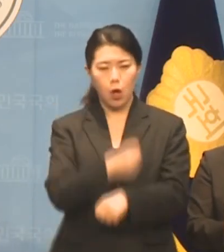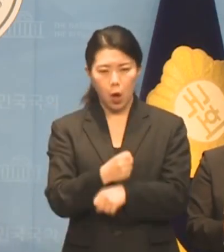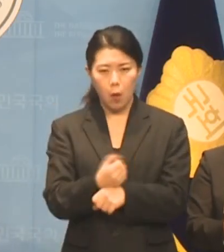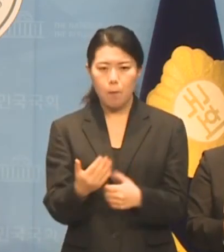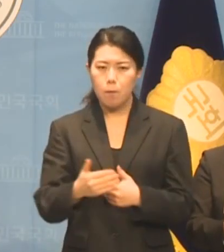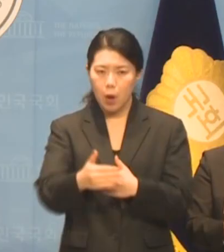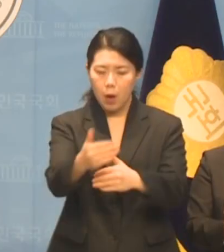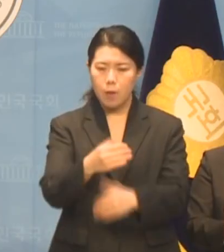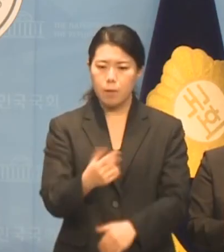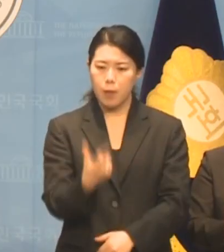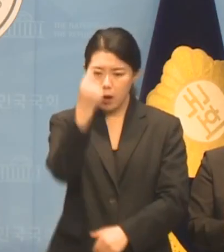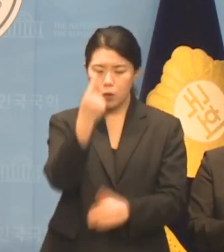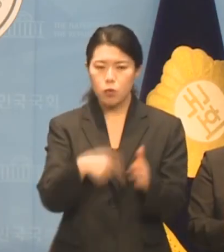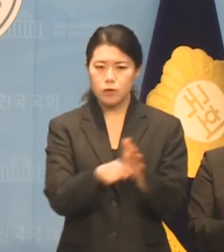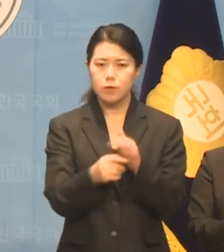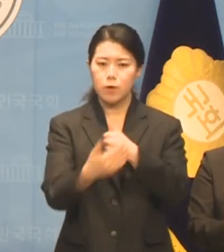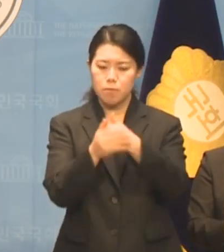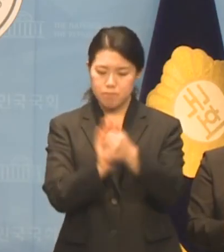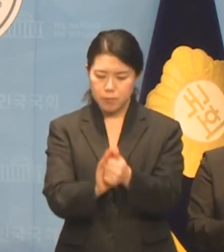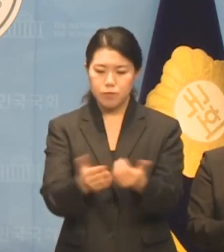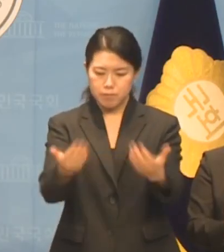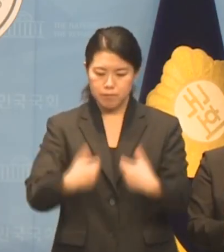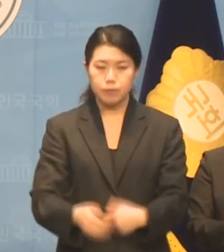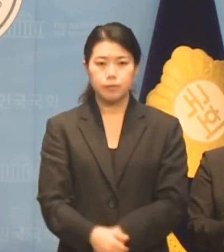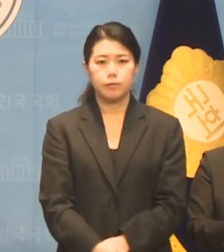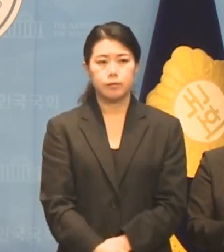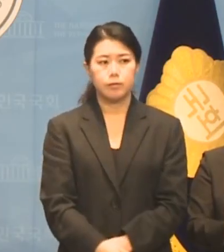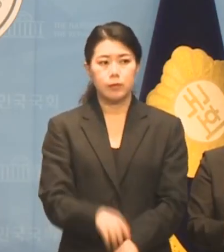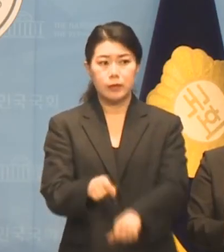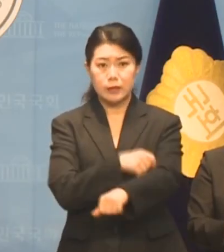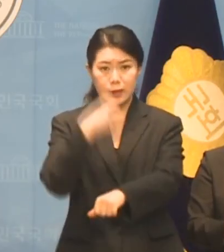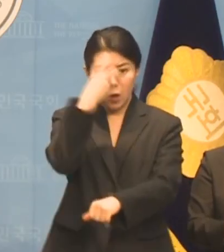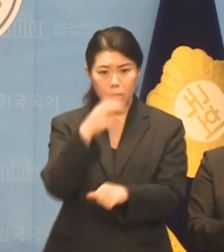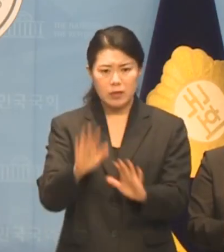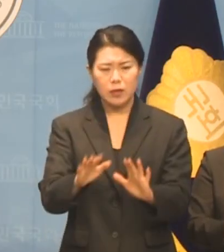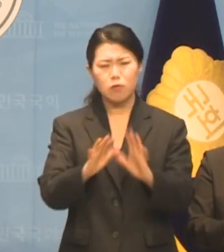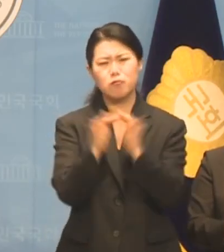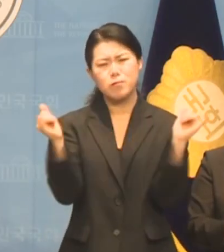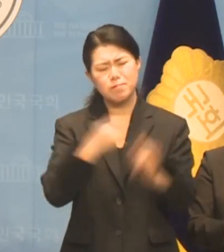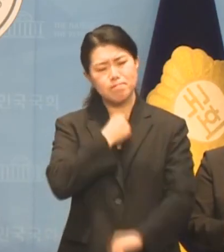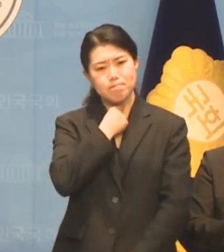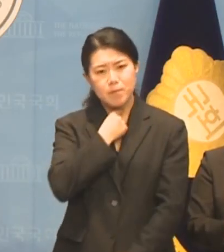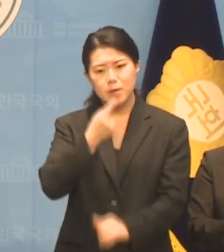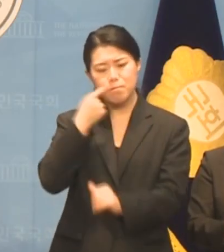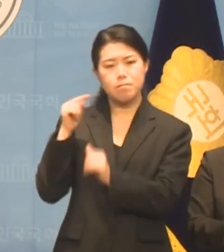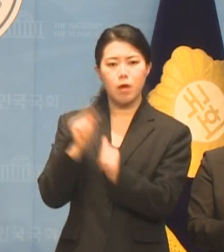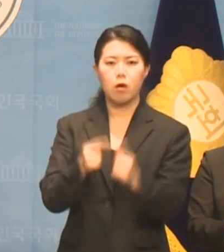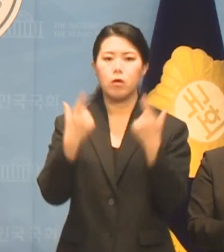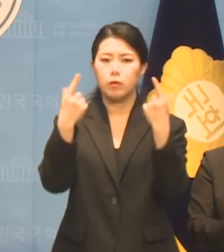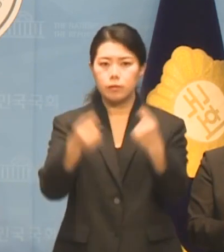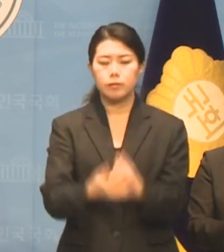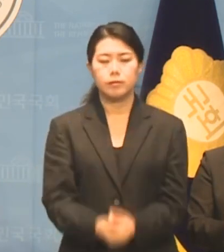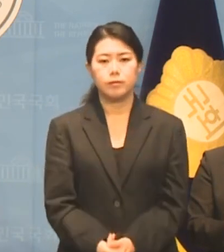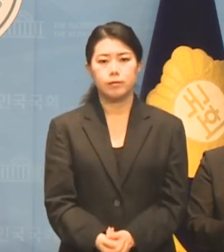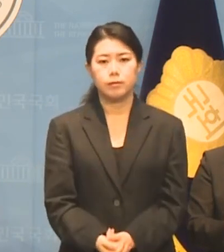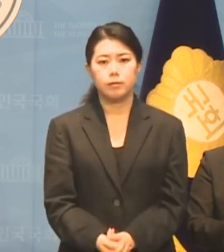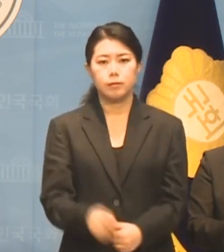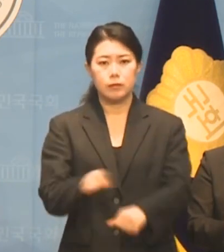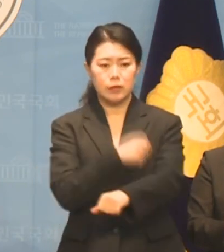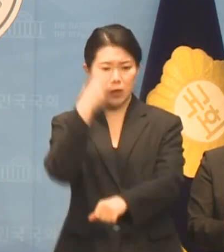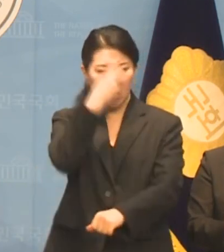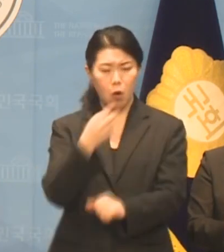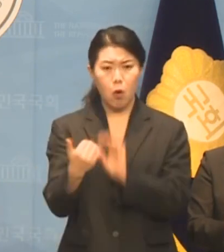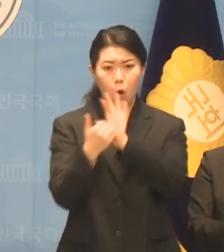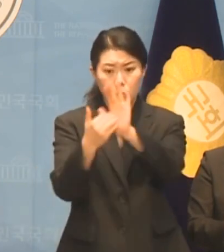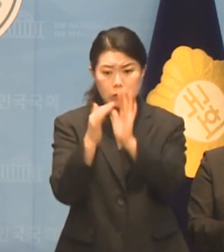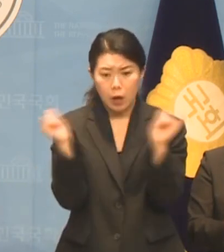진행될 수 있도록 적극 협력하기 바랍니다. 특검은 이제 국민의 명령이자 시대적 사명이 되었습니다. 특검을 거부하는